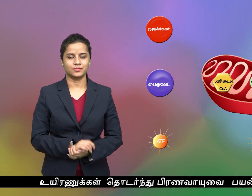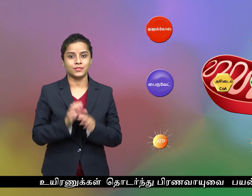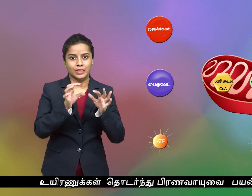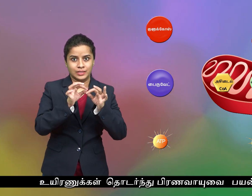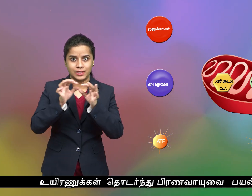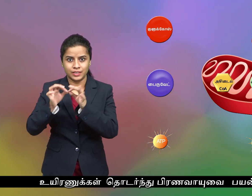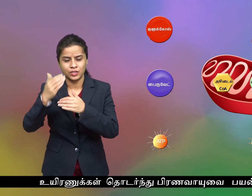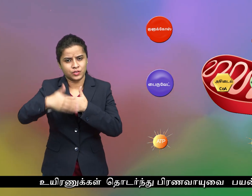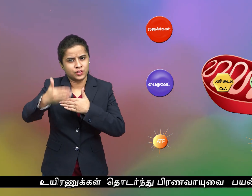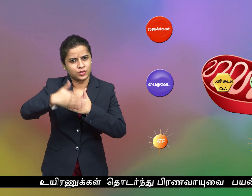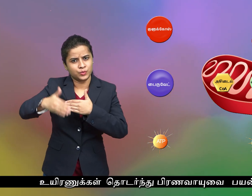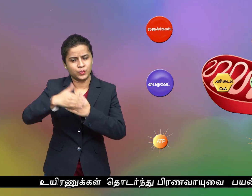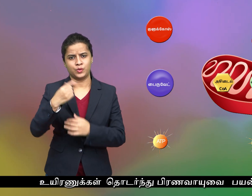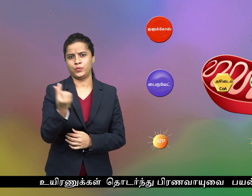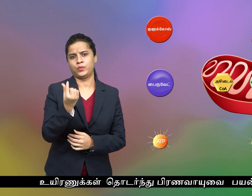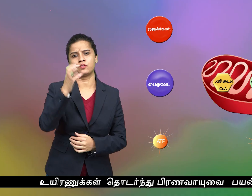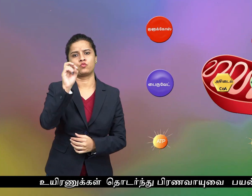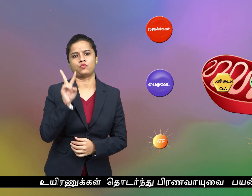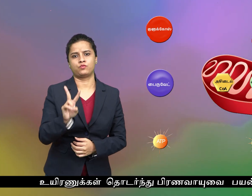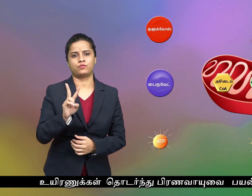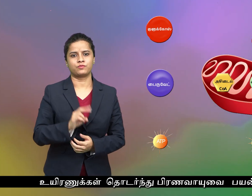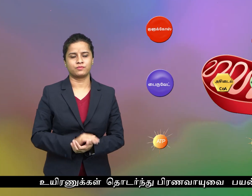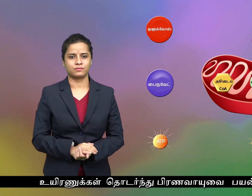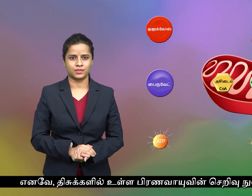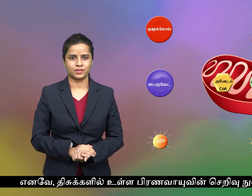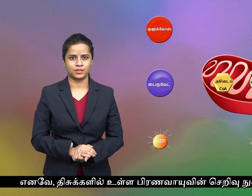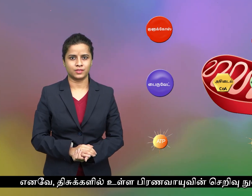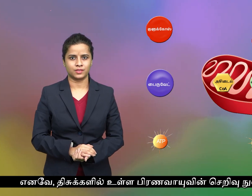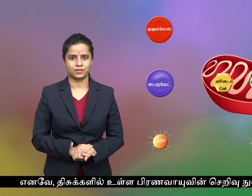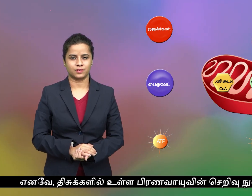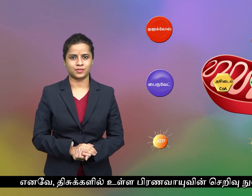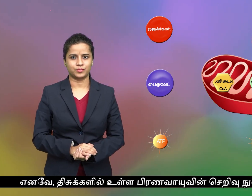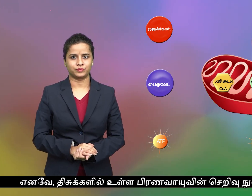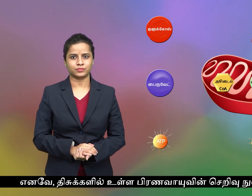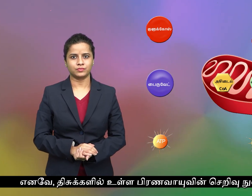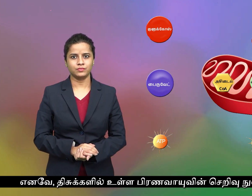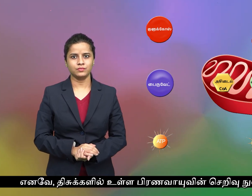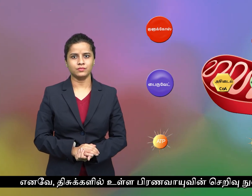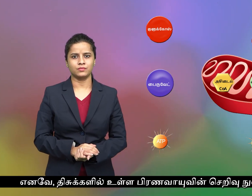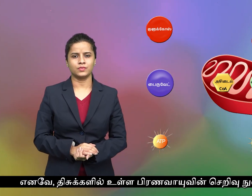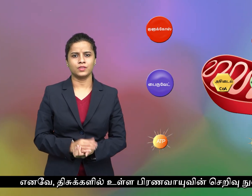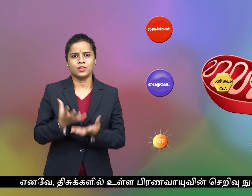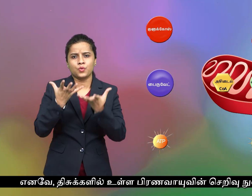உயிரணுக்கள் தொடர்ந்து பிராணவாயுவை பயன்படுத்துகின்றன. எனவே திசுக்களில் உள்ள பிராணவாயுவின்